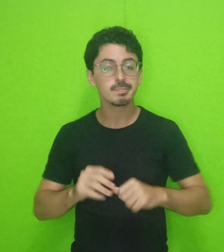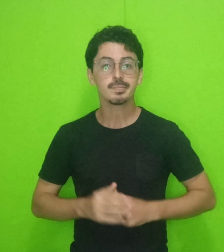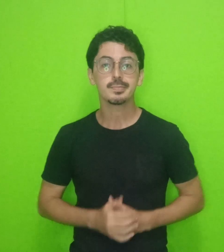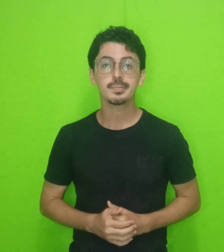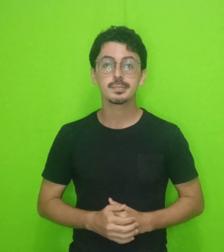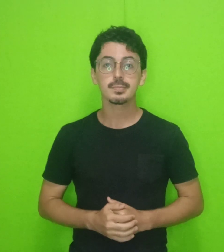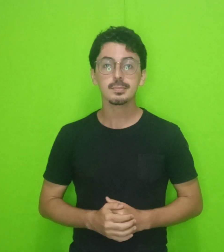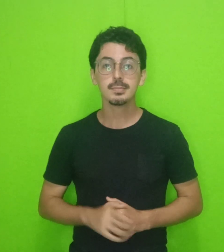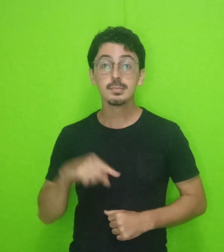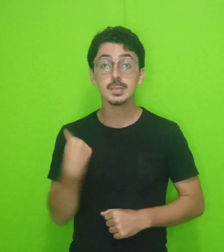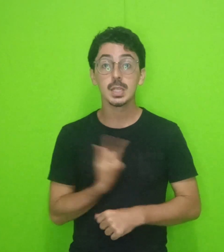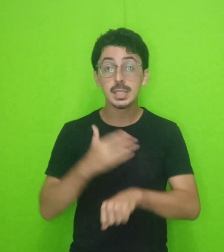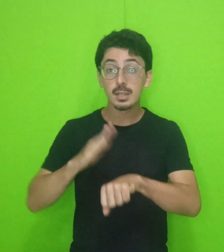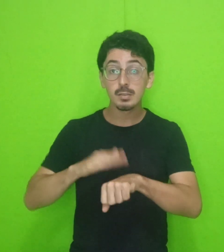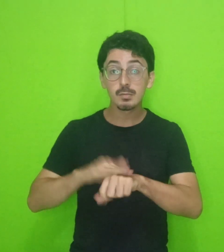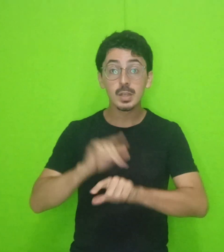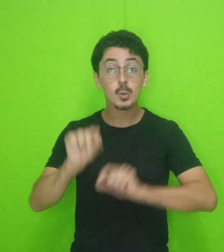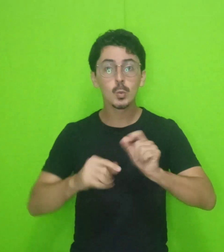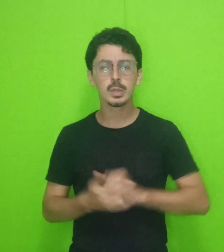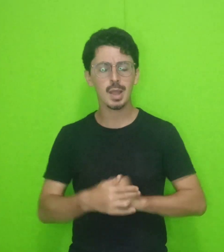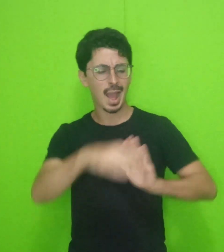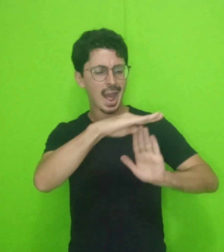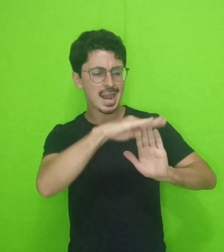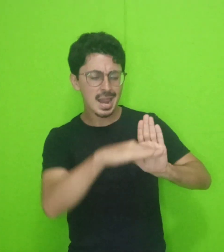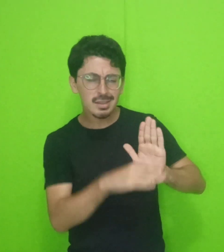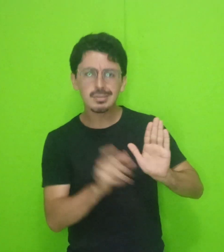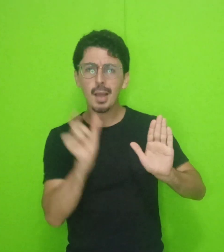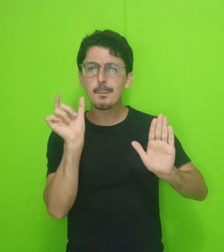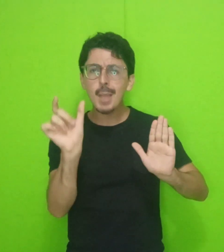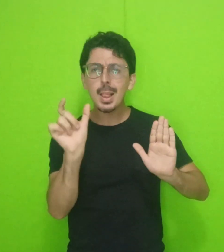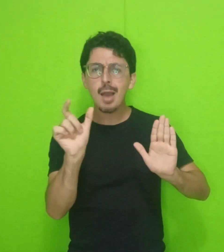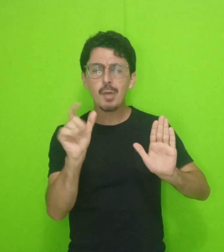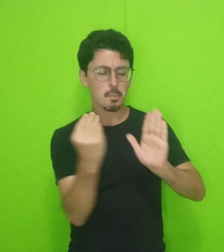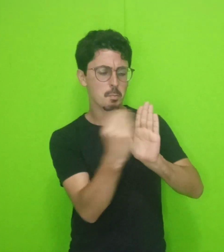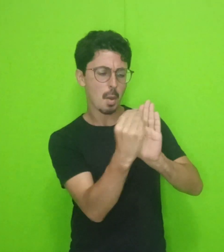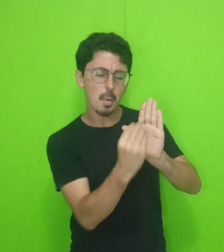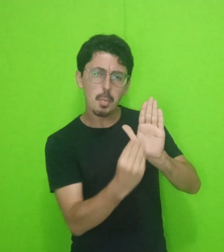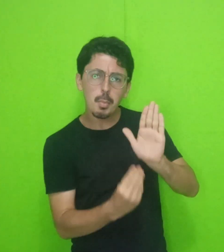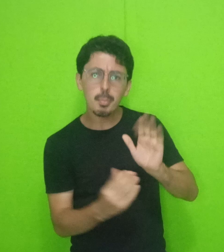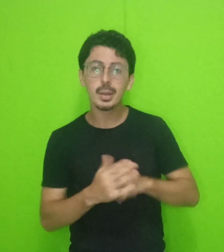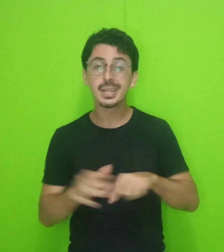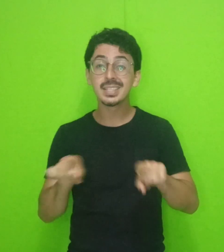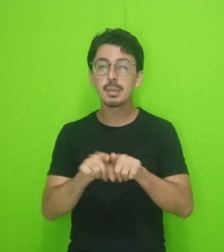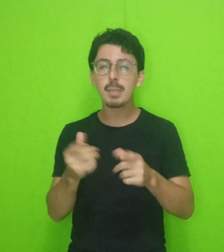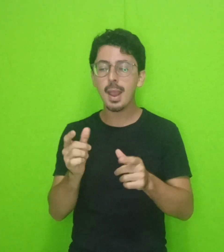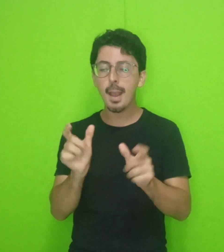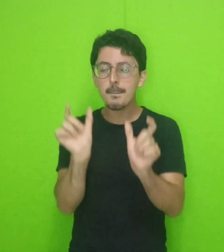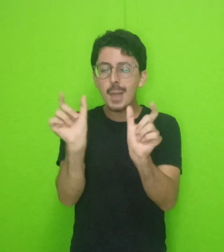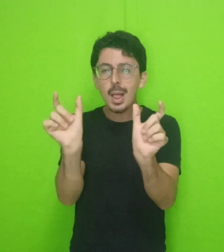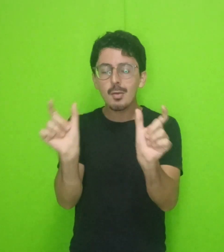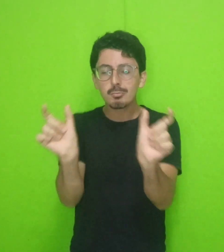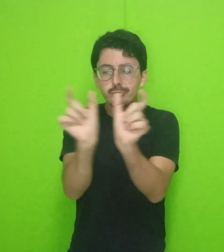Foram feitas listas de palavras e de combinações de palavras que foram comparadas com